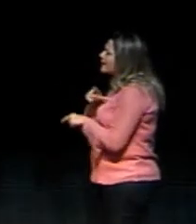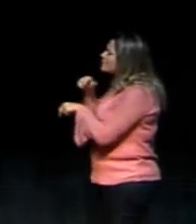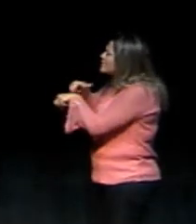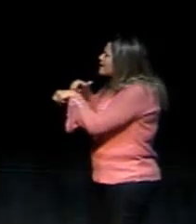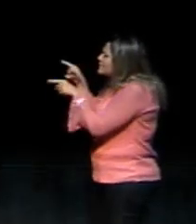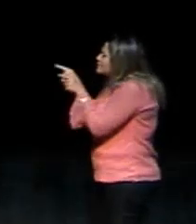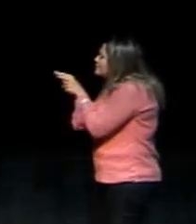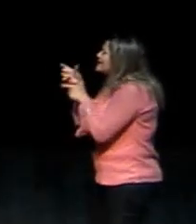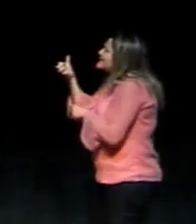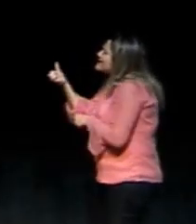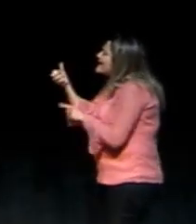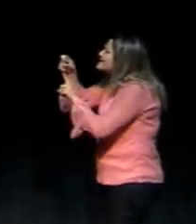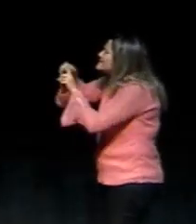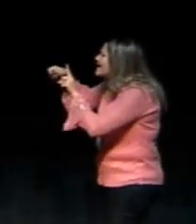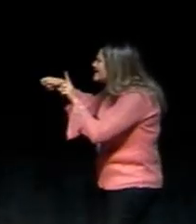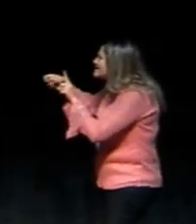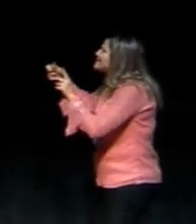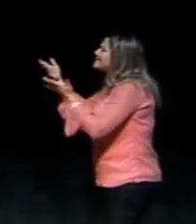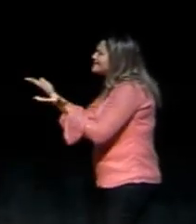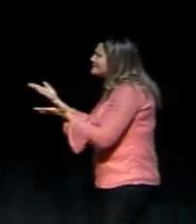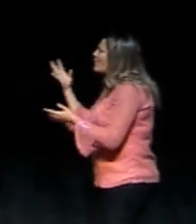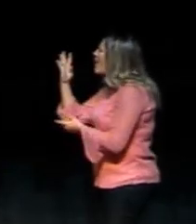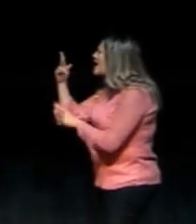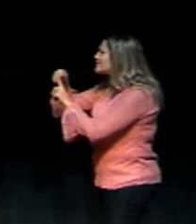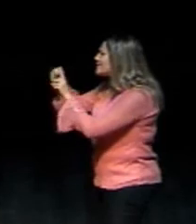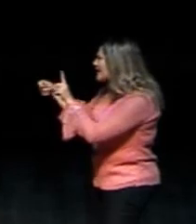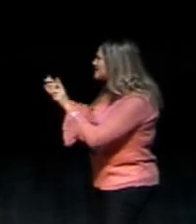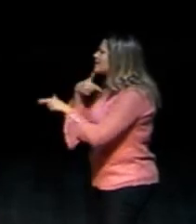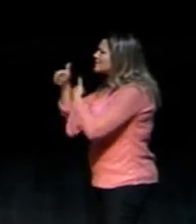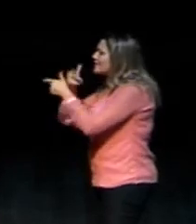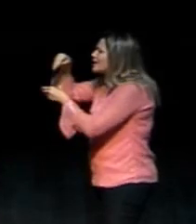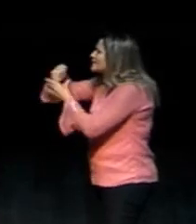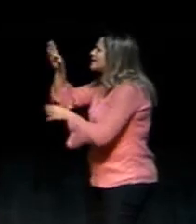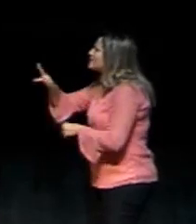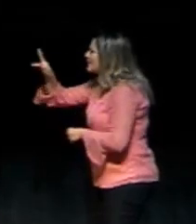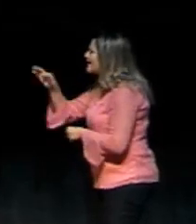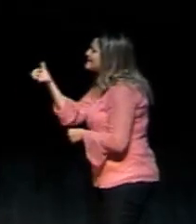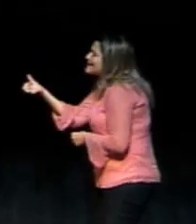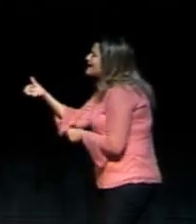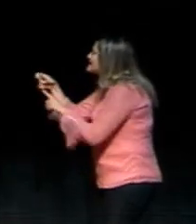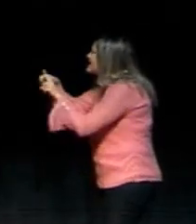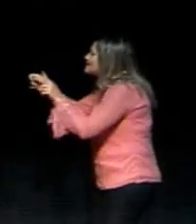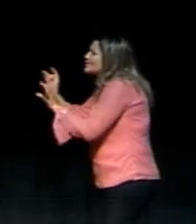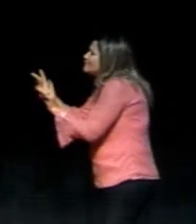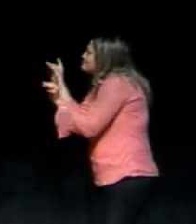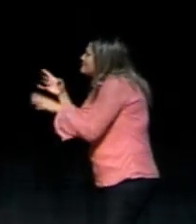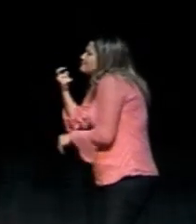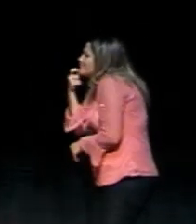língua adicional. E é um curso de 6 meses, né? Uma carga horária muito curta